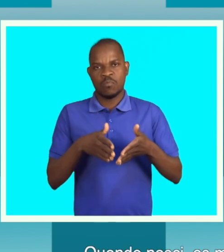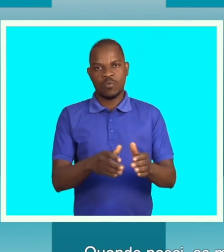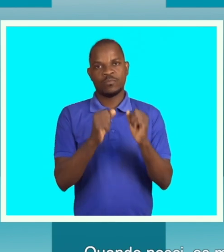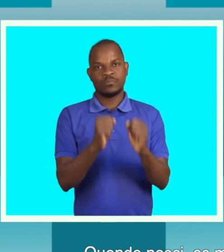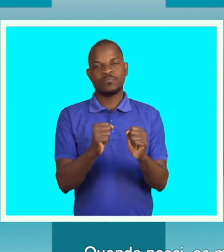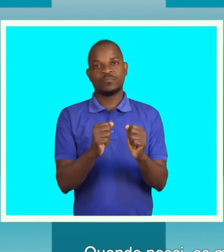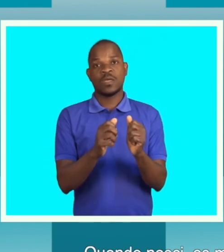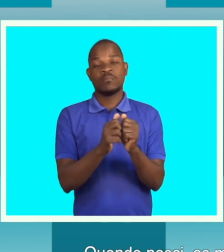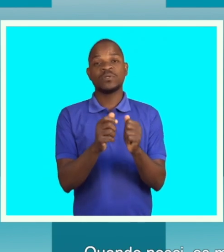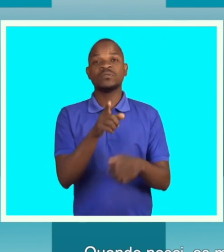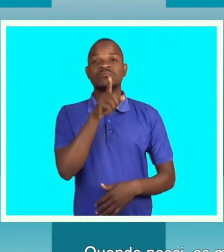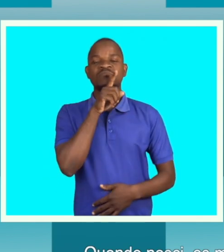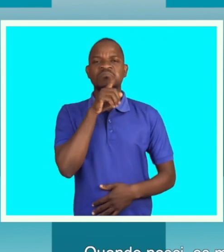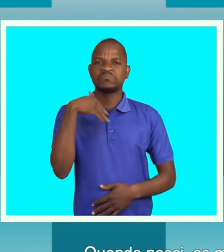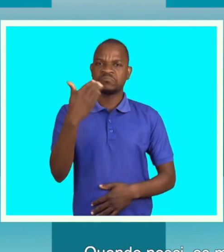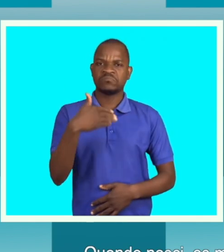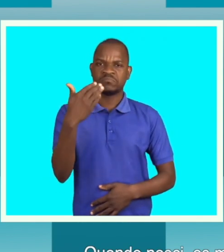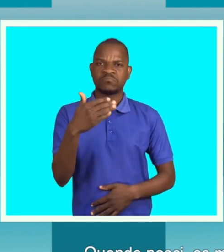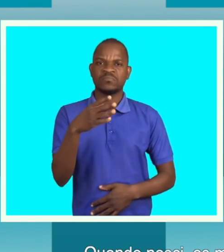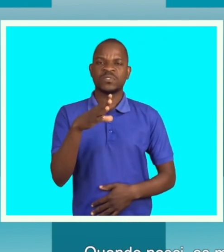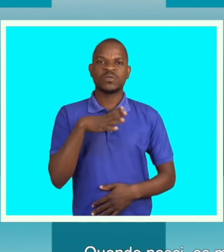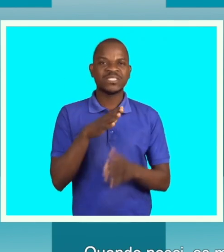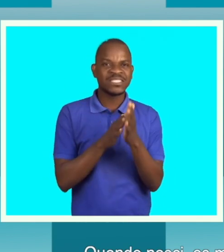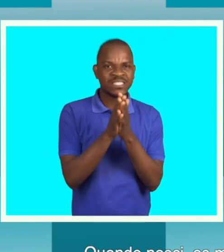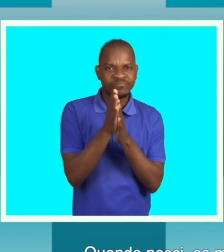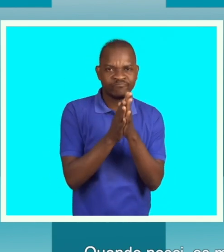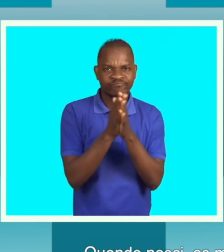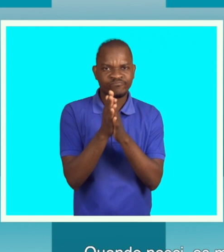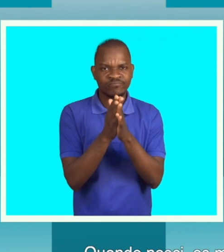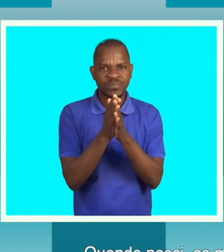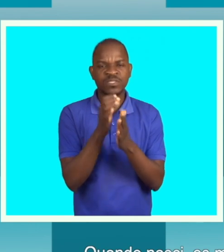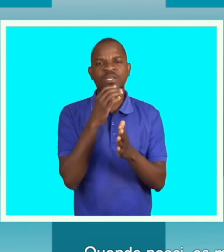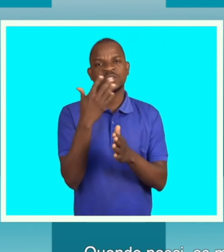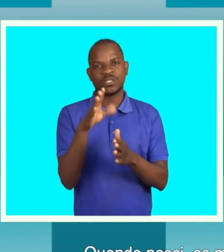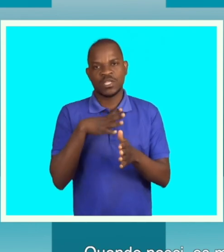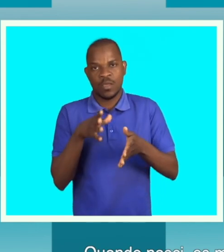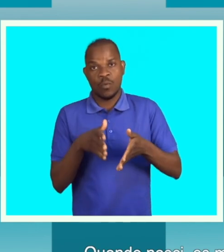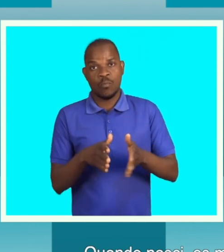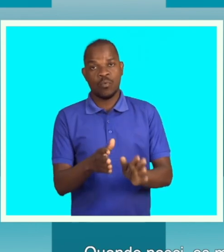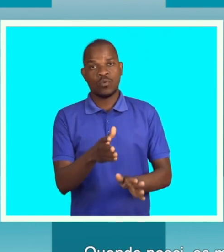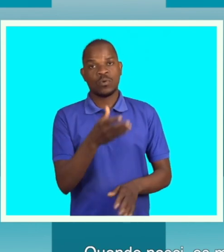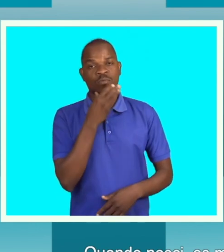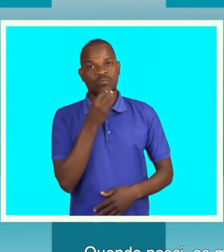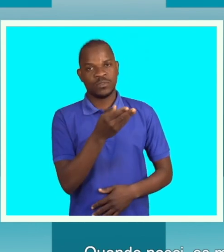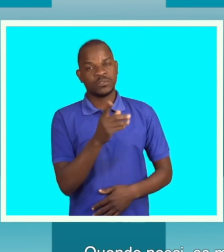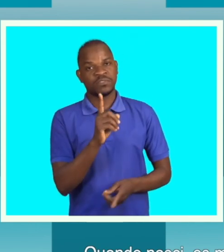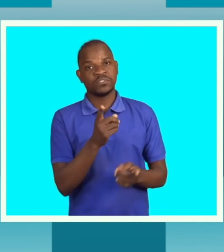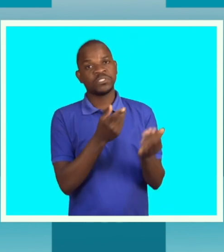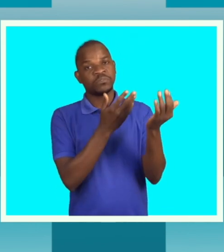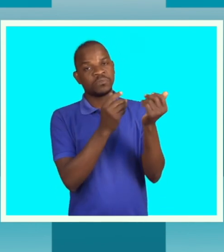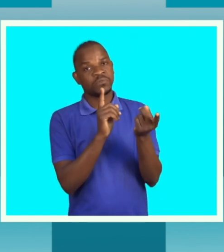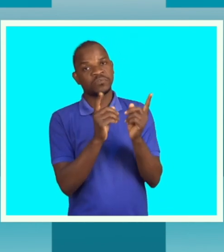expectativa A dizer Que já temos Um filho Vamos ter esperança Que ele vai andar